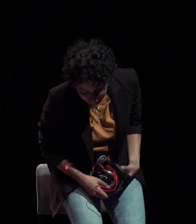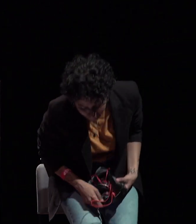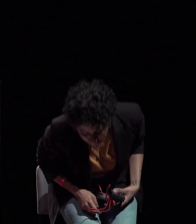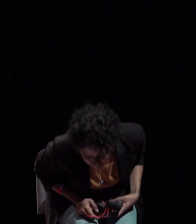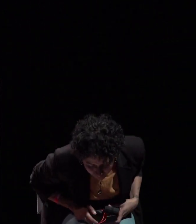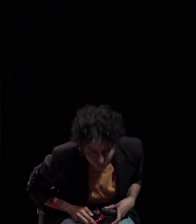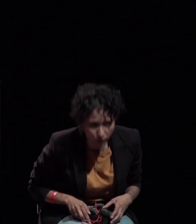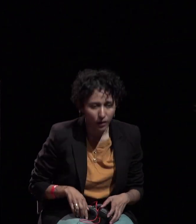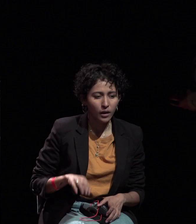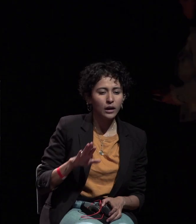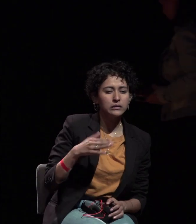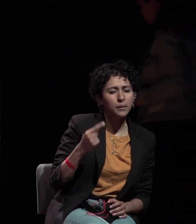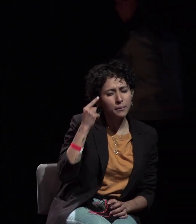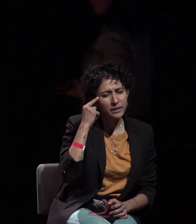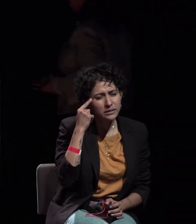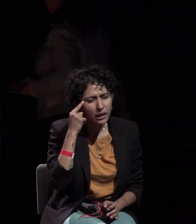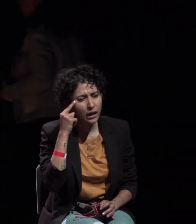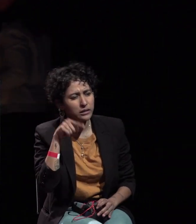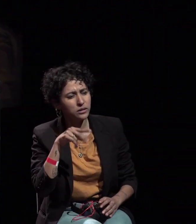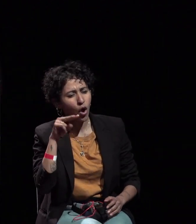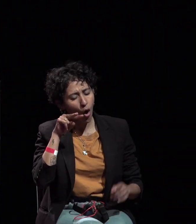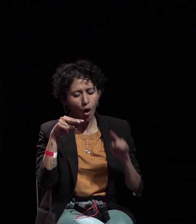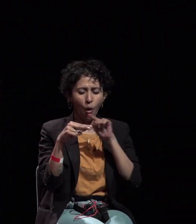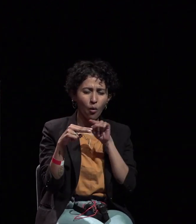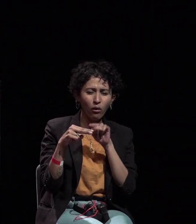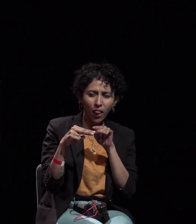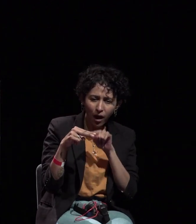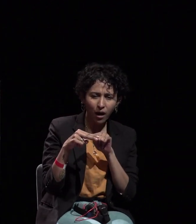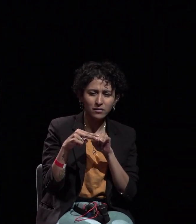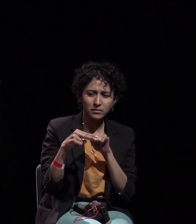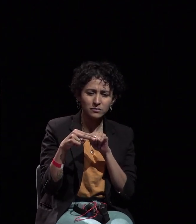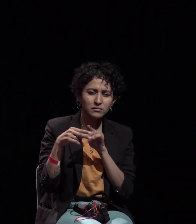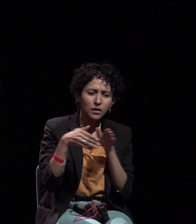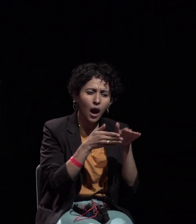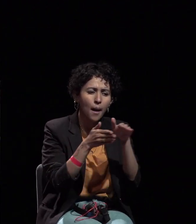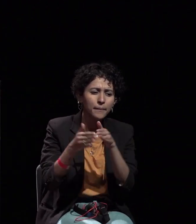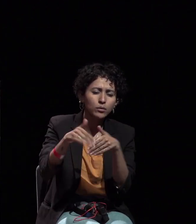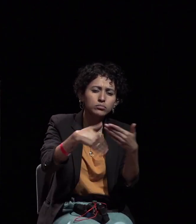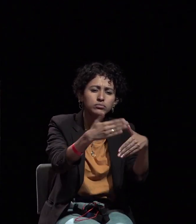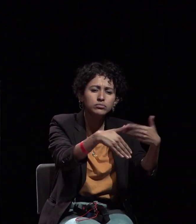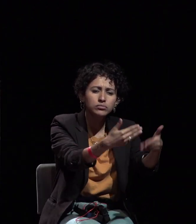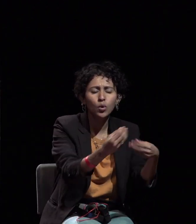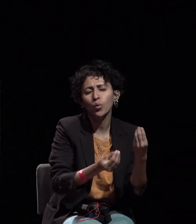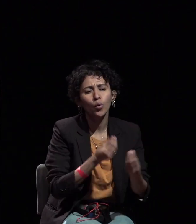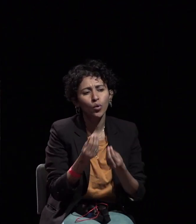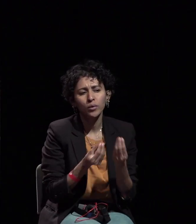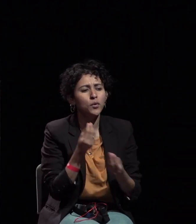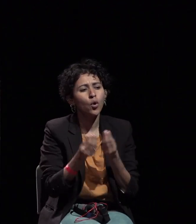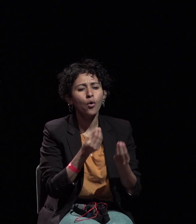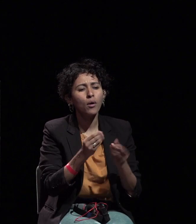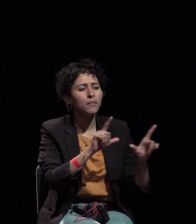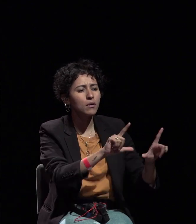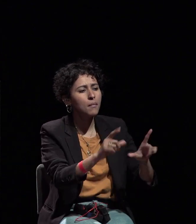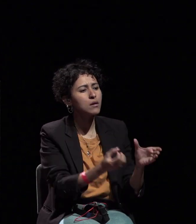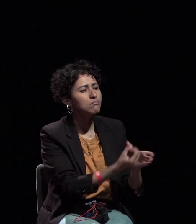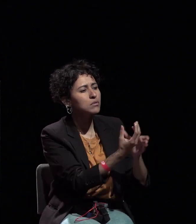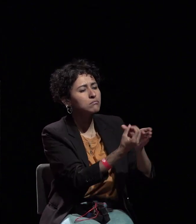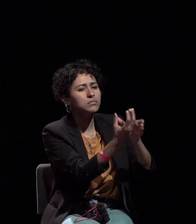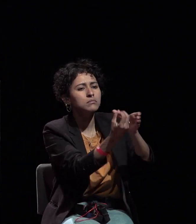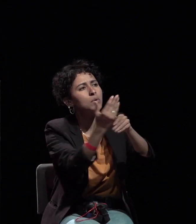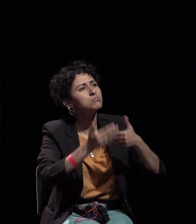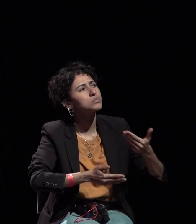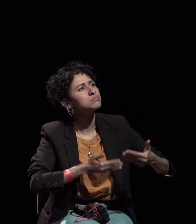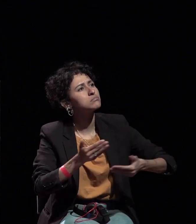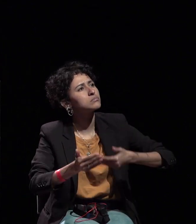a sociedade moderna e o que é a construção dessas imagens, por isso que eu nós trouxe, porque elas são, a